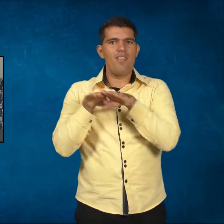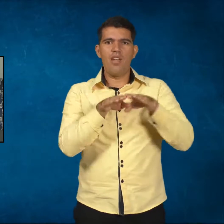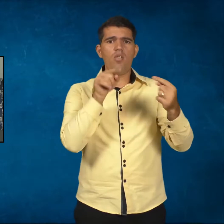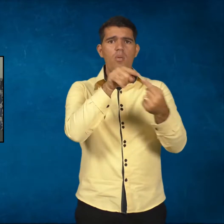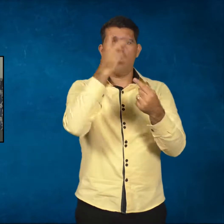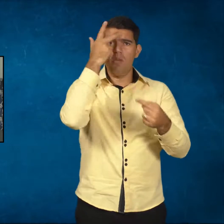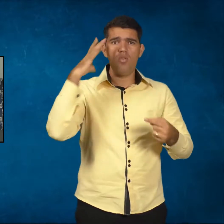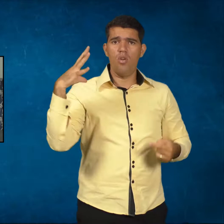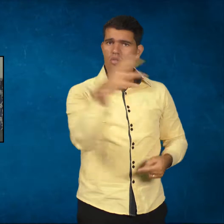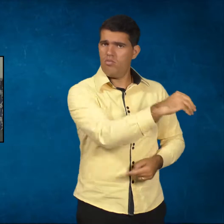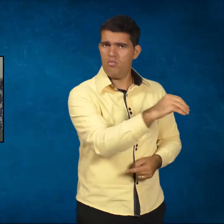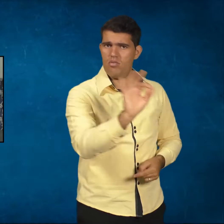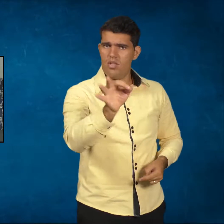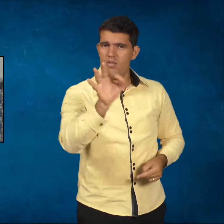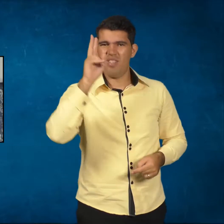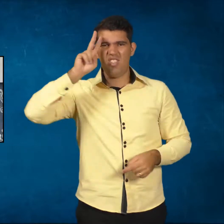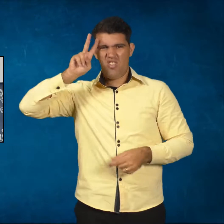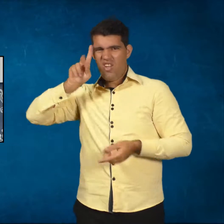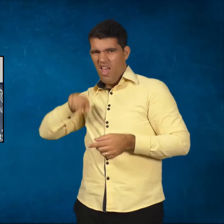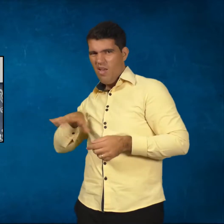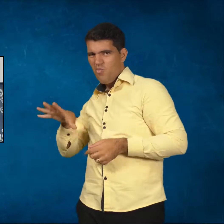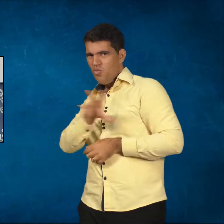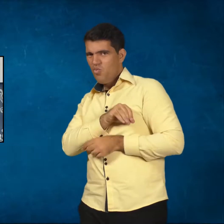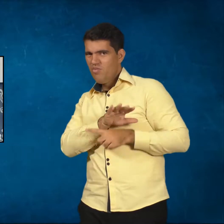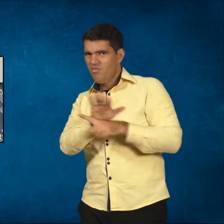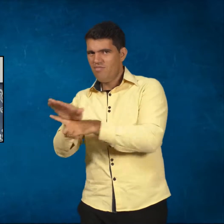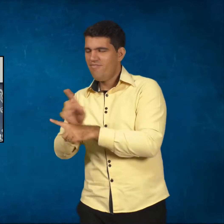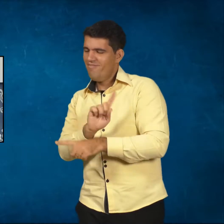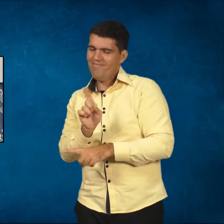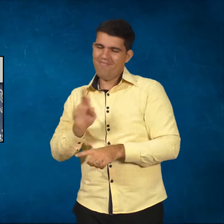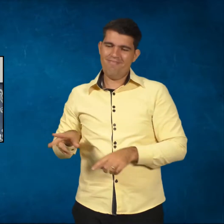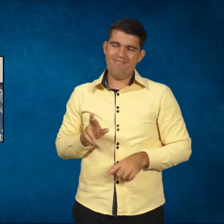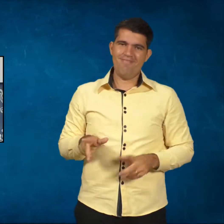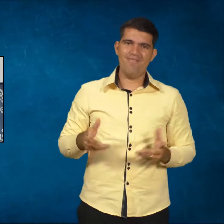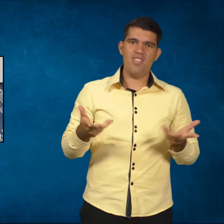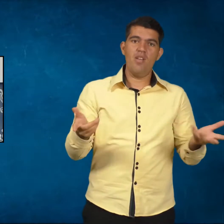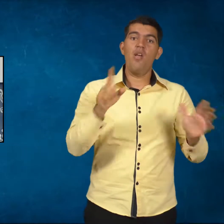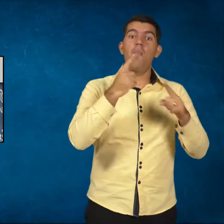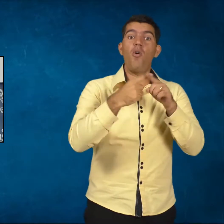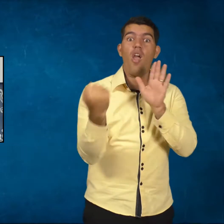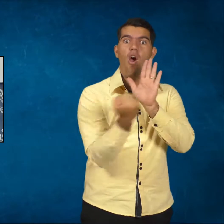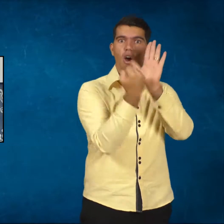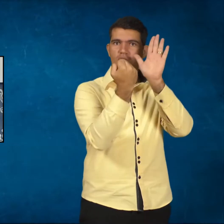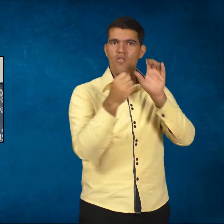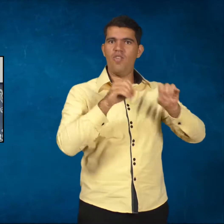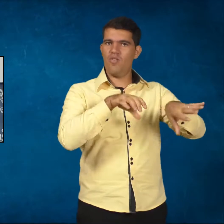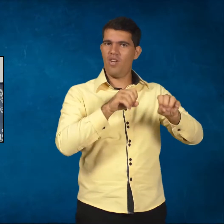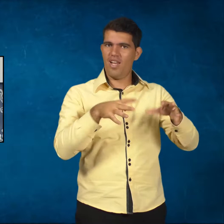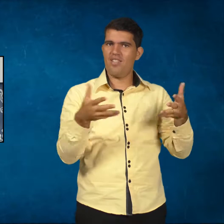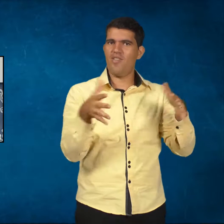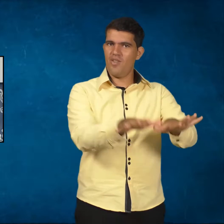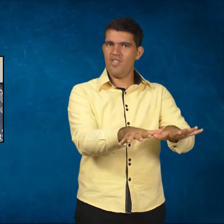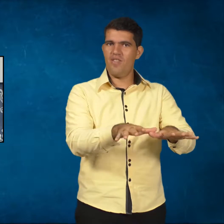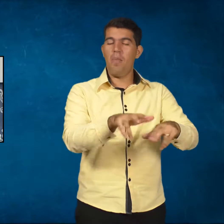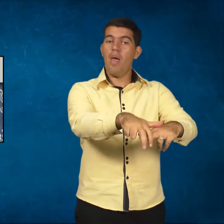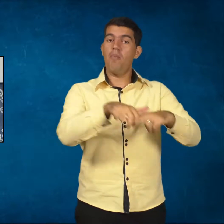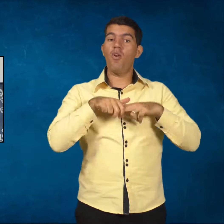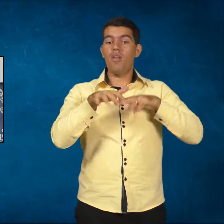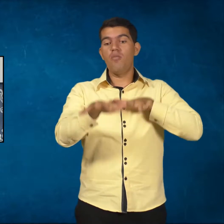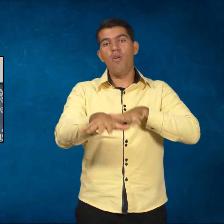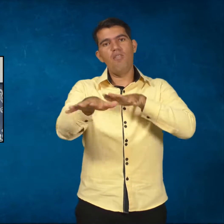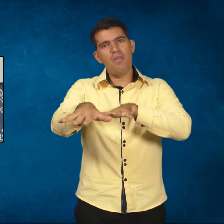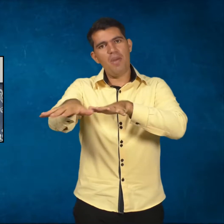é para todos. Mas historicamente ela não foi. E por que ela ganha o rótulo de educação inclusiva? Por conta de um